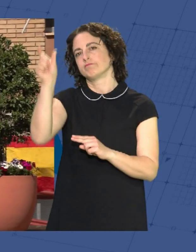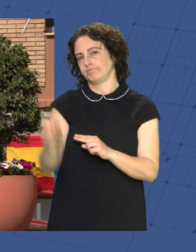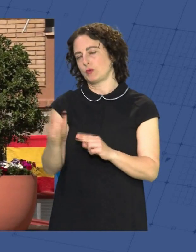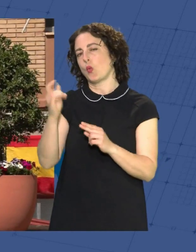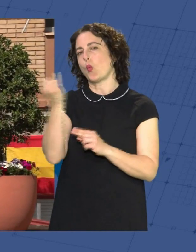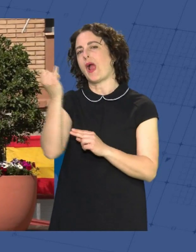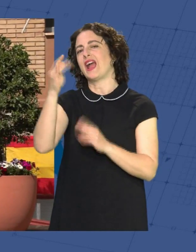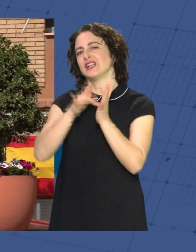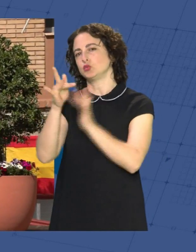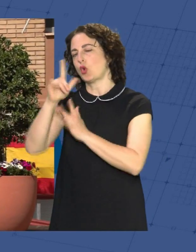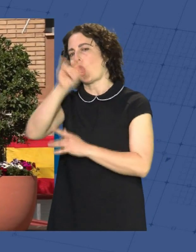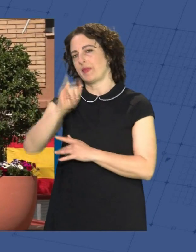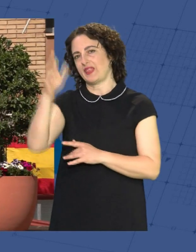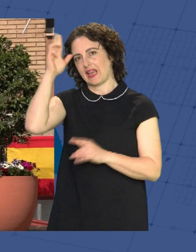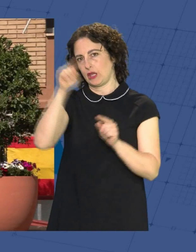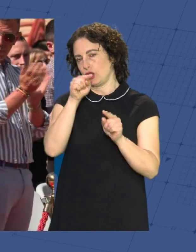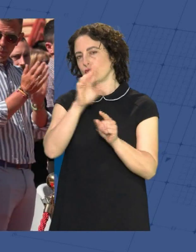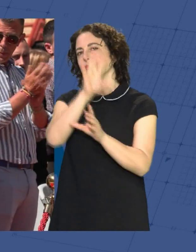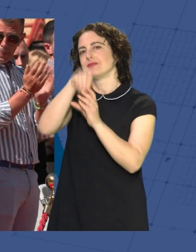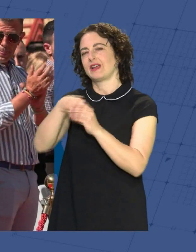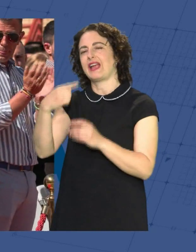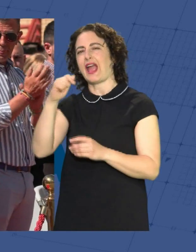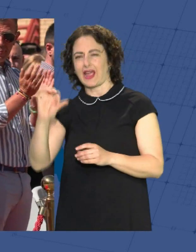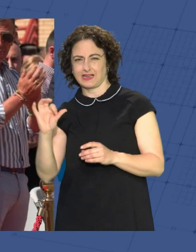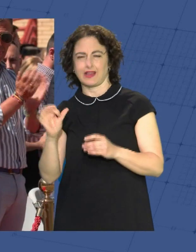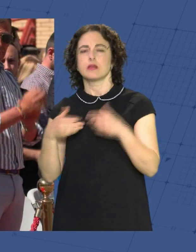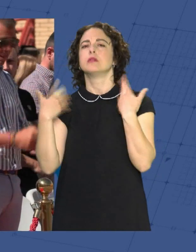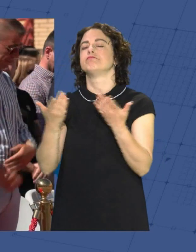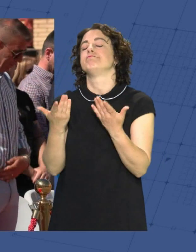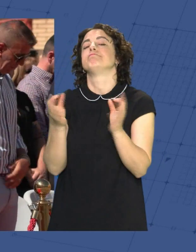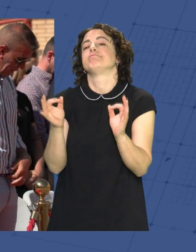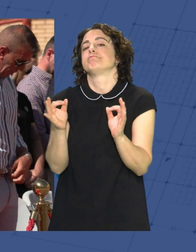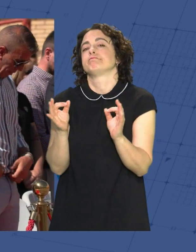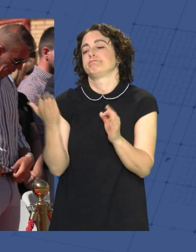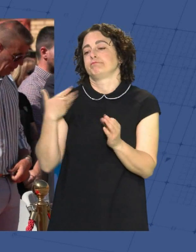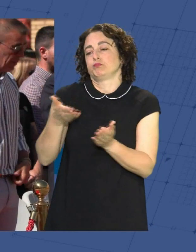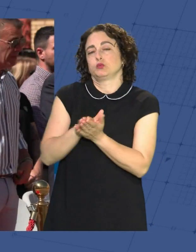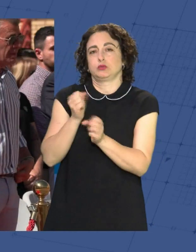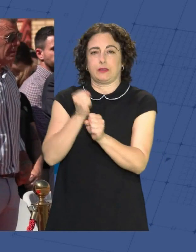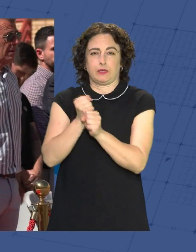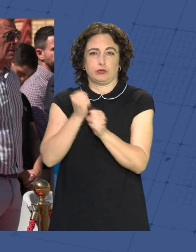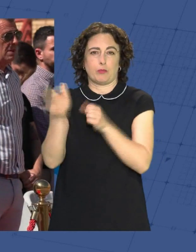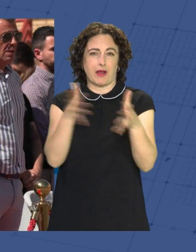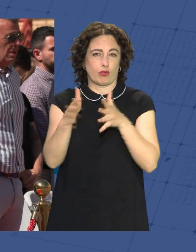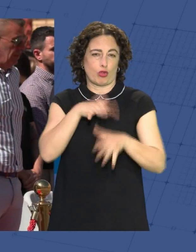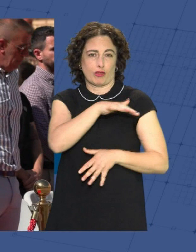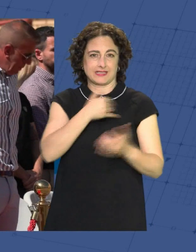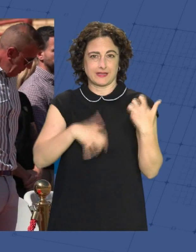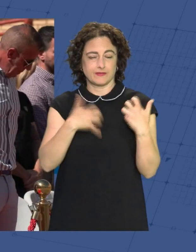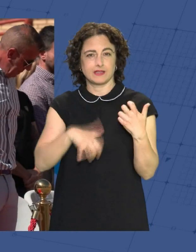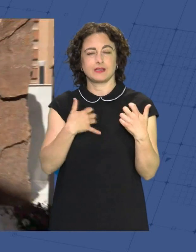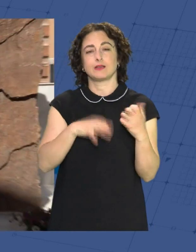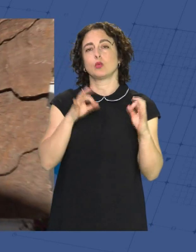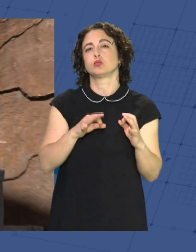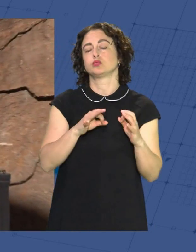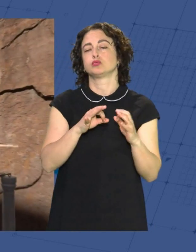Jesús López, de Elegido, integrante de los GAR, que falleció en acto de servicio el pasado mes de marzo en Sevilla, en el transcurso